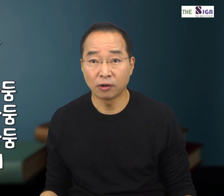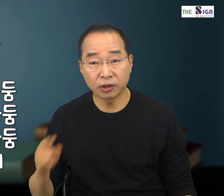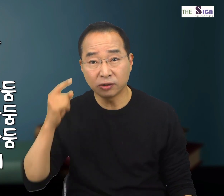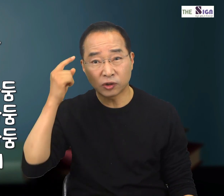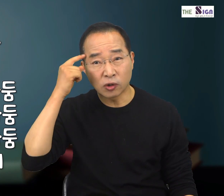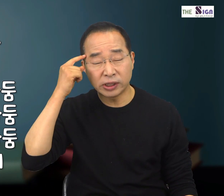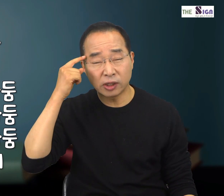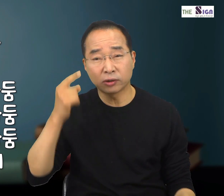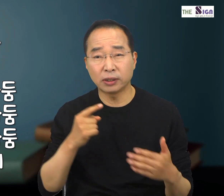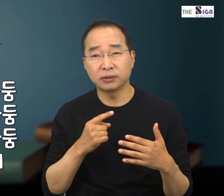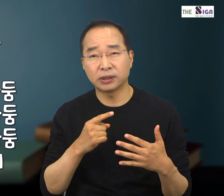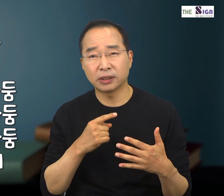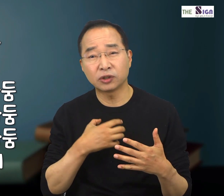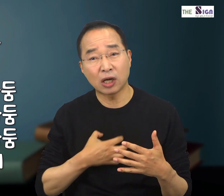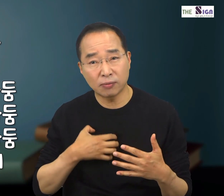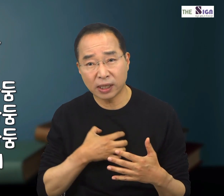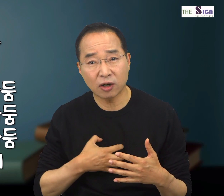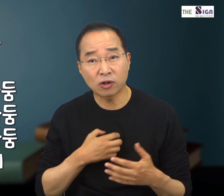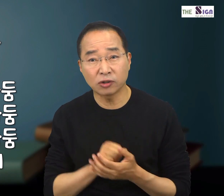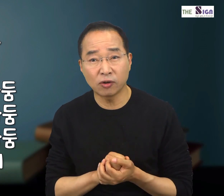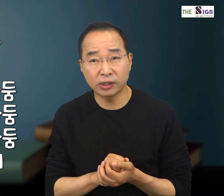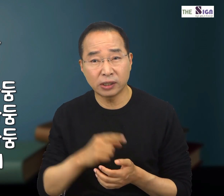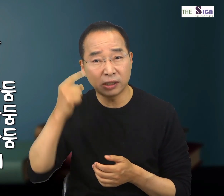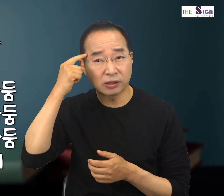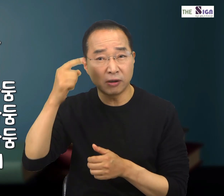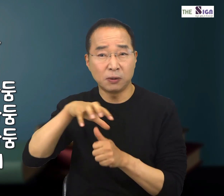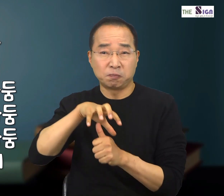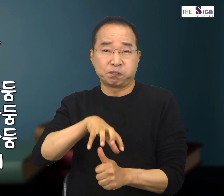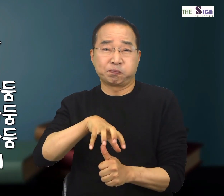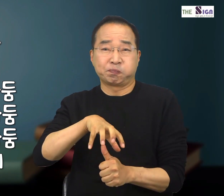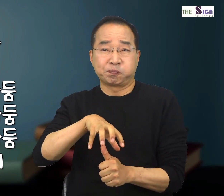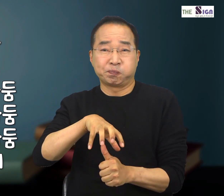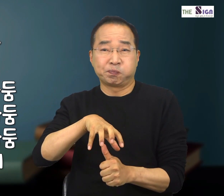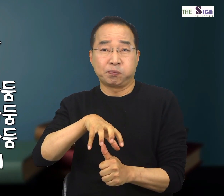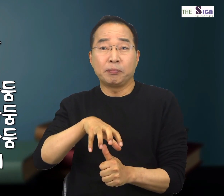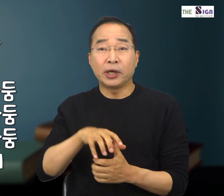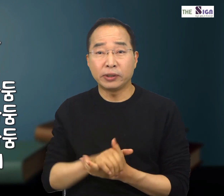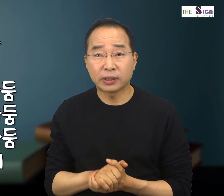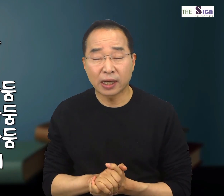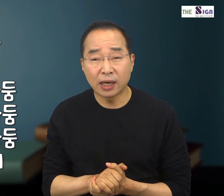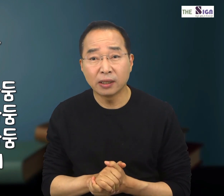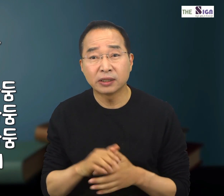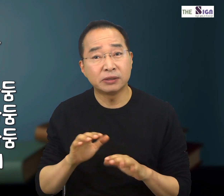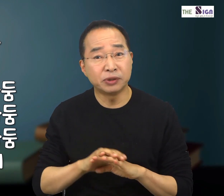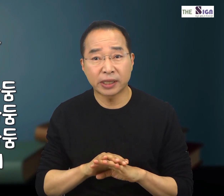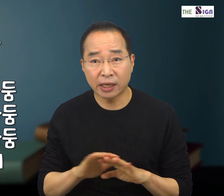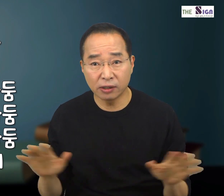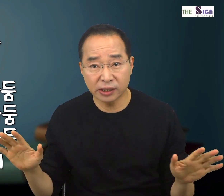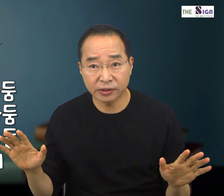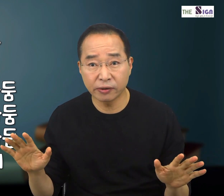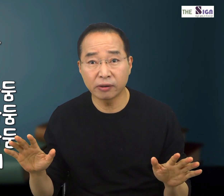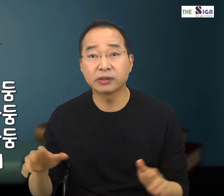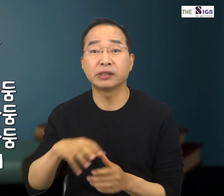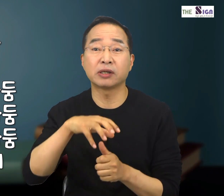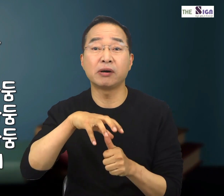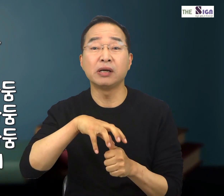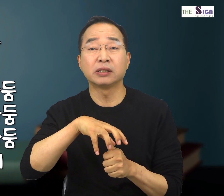어떤 정신의 어떤 이제 트라우마나 걱정거리에 대해서 매여 있다가 그 문제 해결됐어요. 그래서